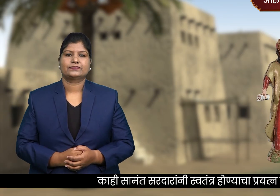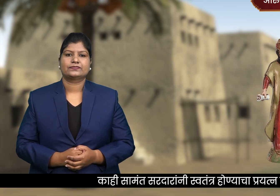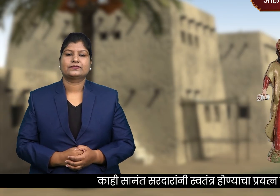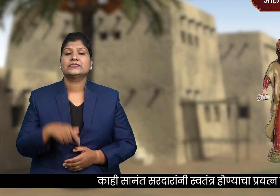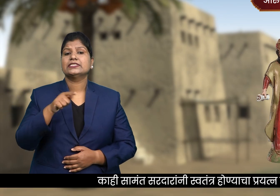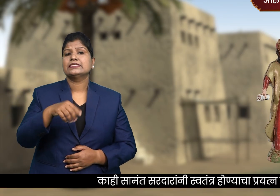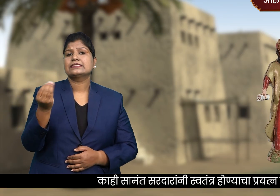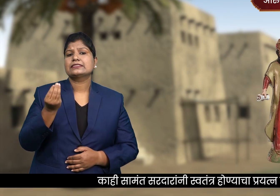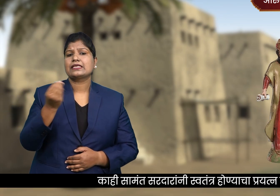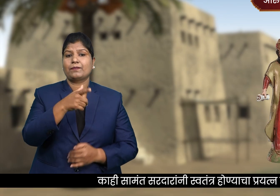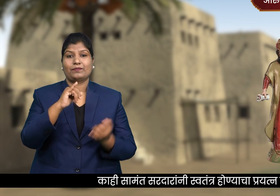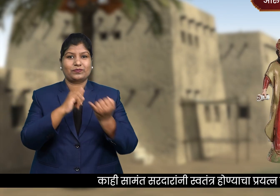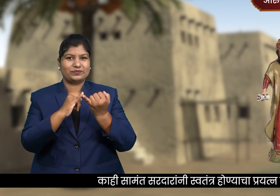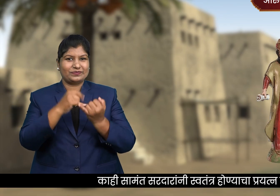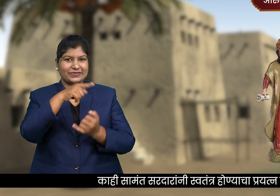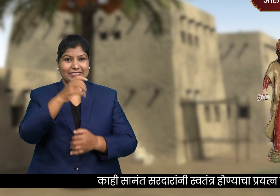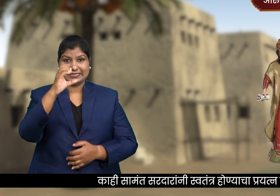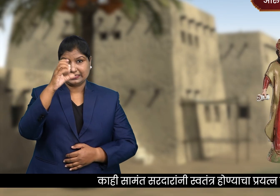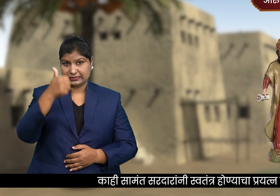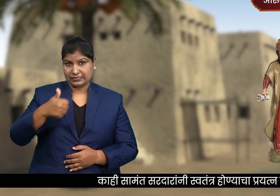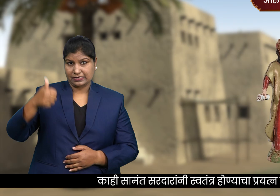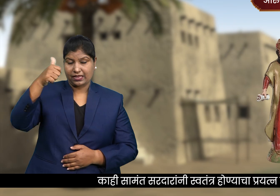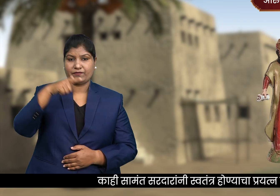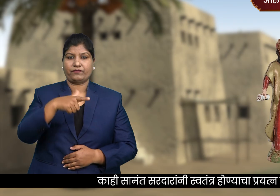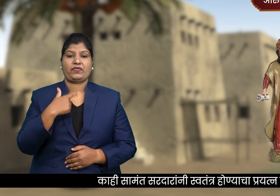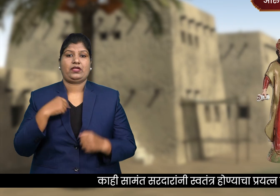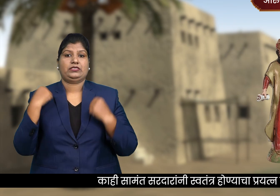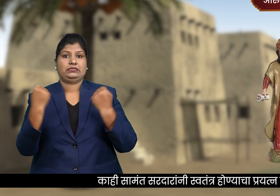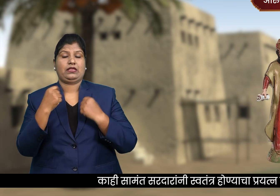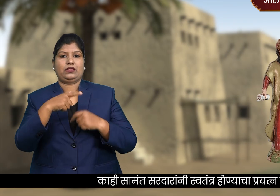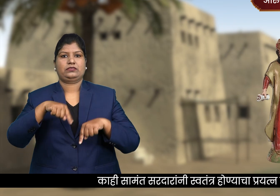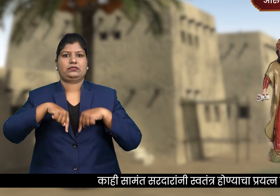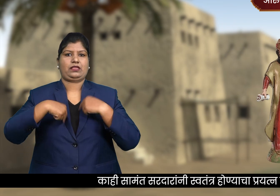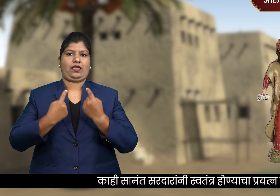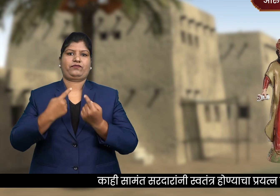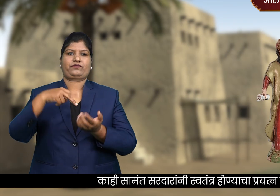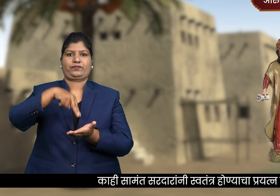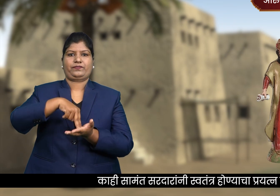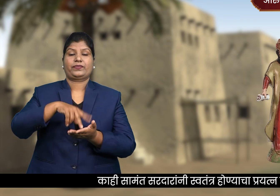काही सामंत सरदारांनी स्वतंत्र येण्याचा प्रयत्न केला,